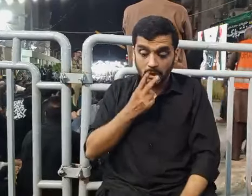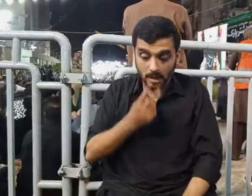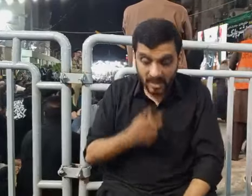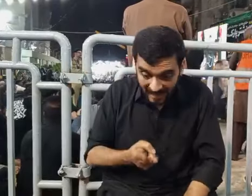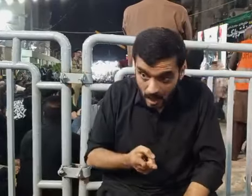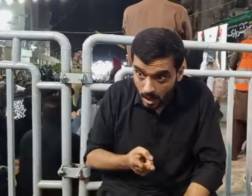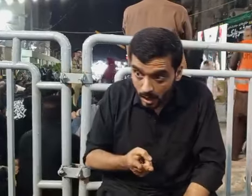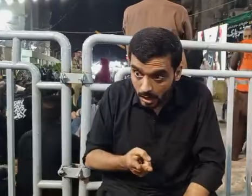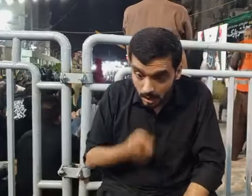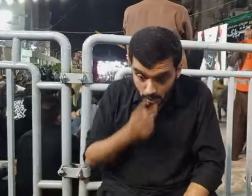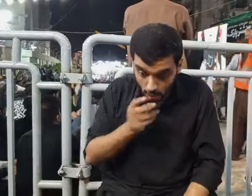ٹکڑوں میں رکھا،